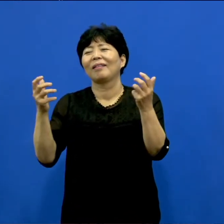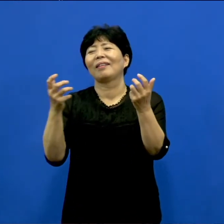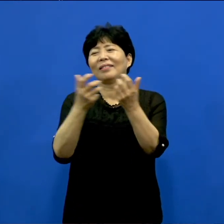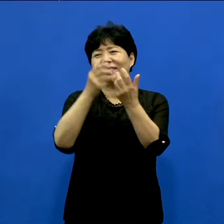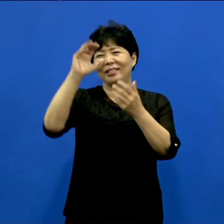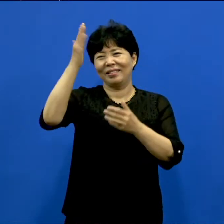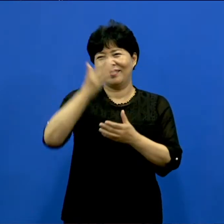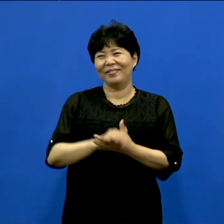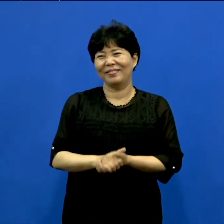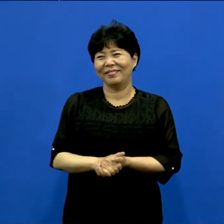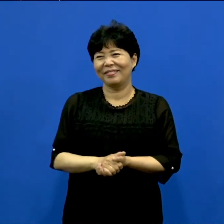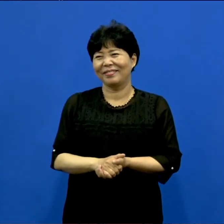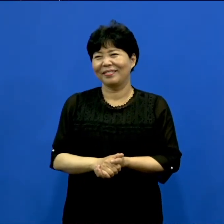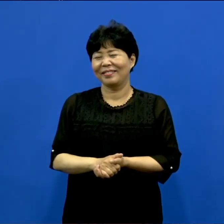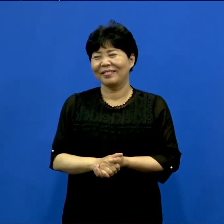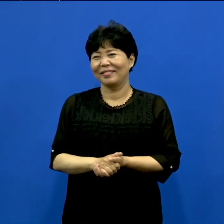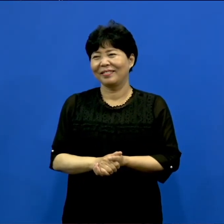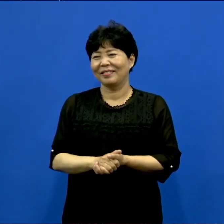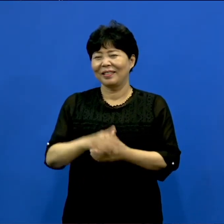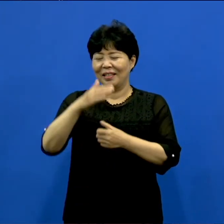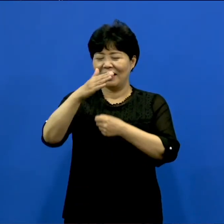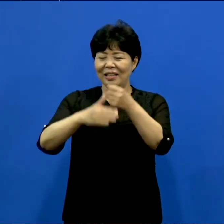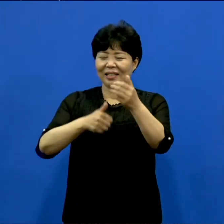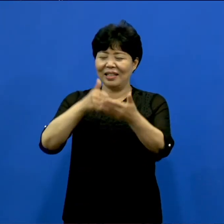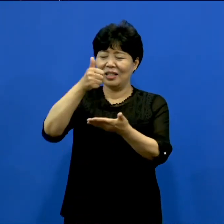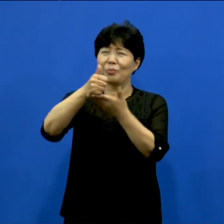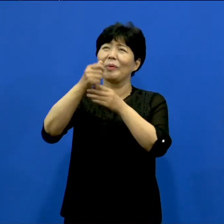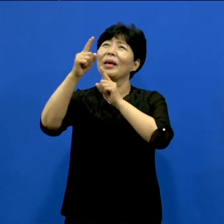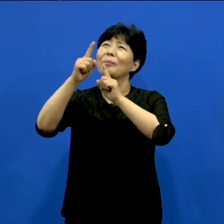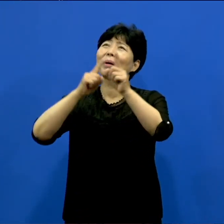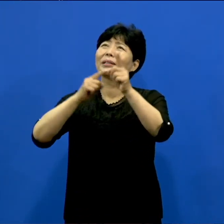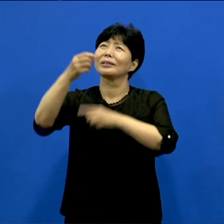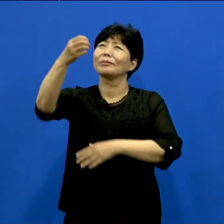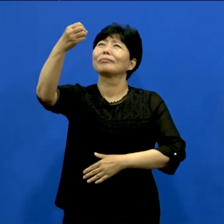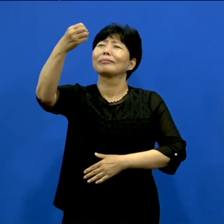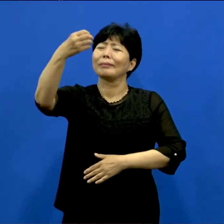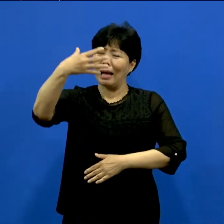막 가슴이 뛰는 거예요. 하나님의 말씀을, 어떤 말씀을 하시는지.